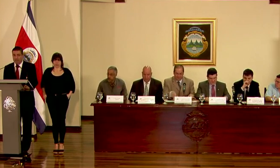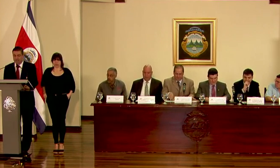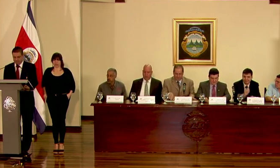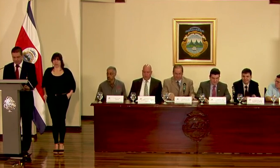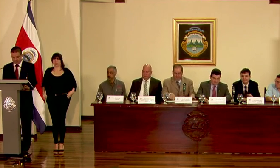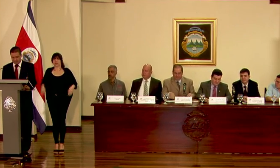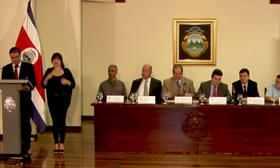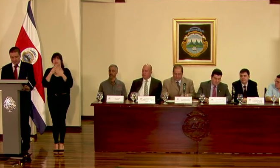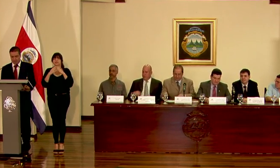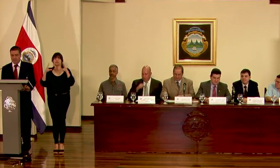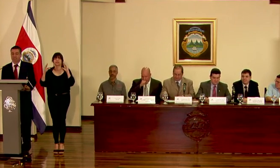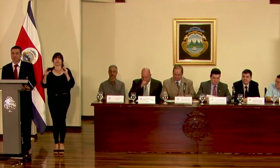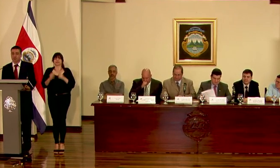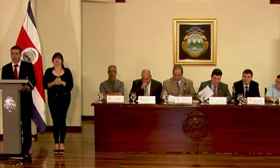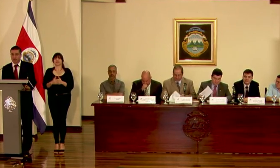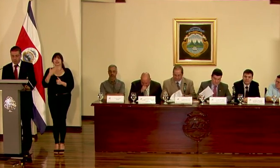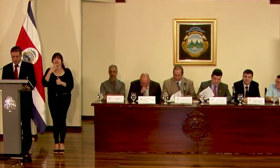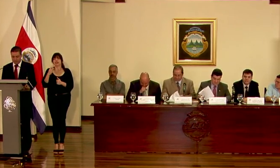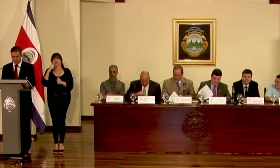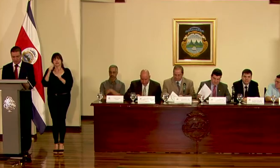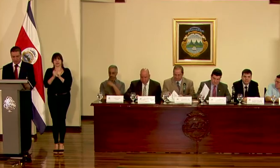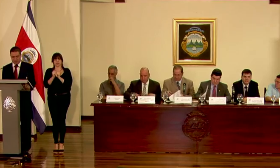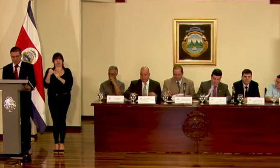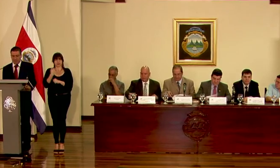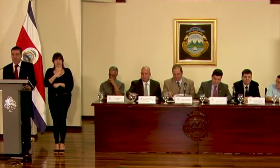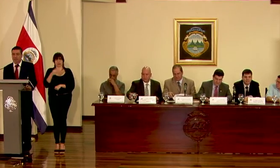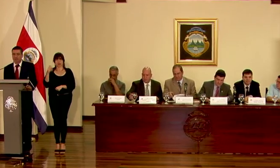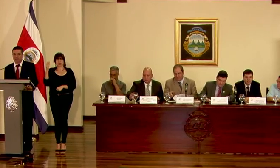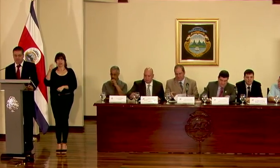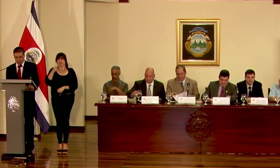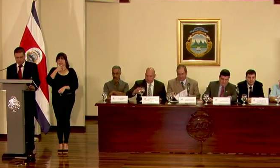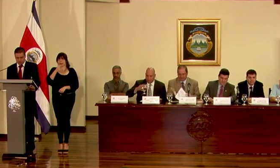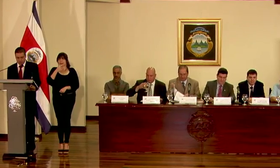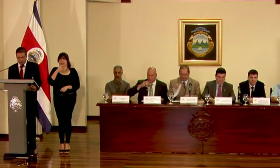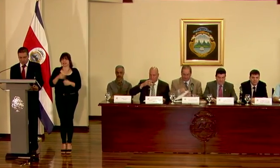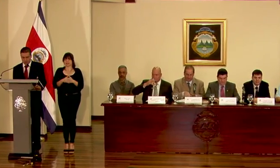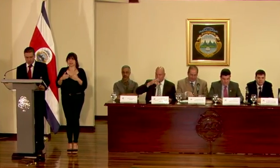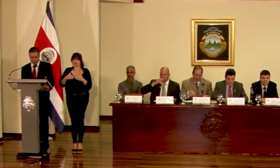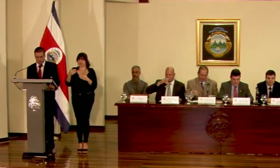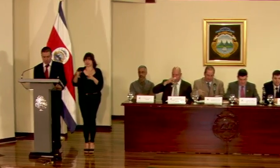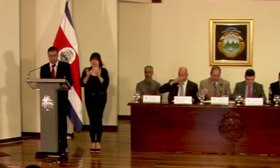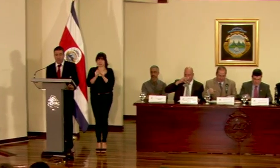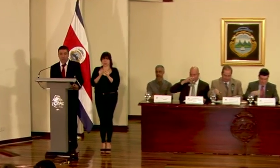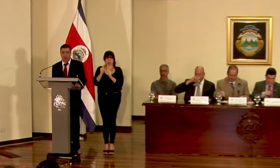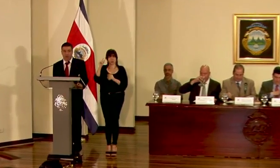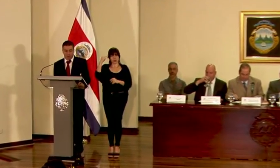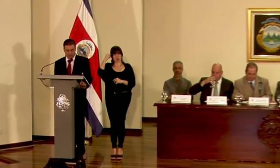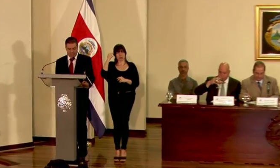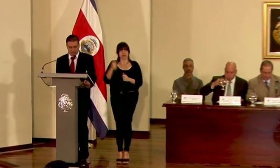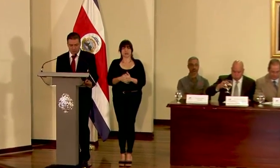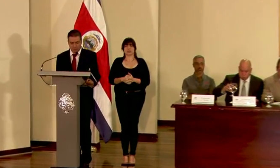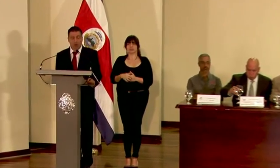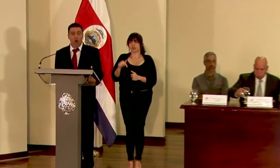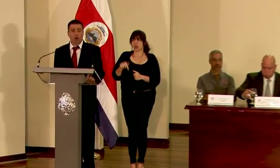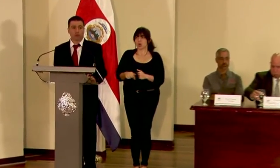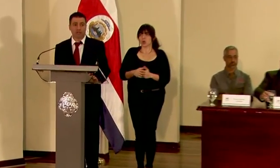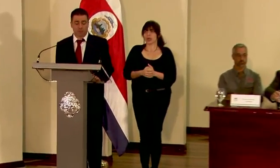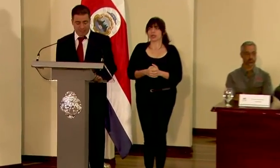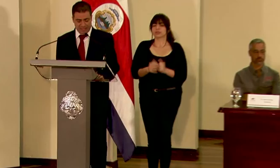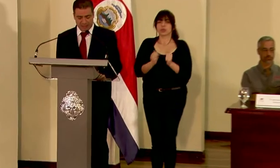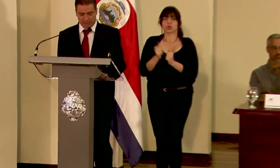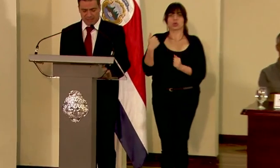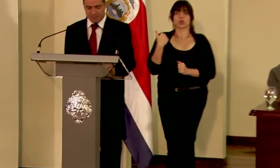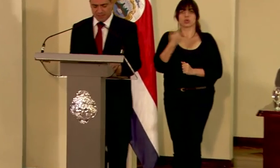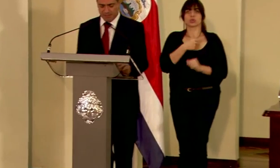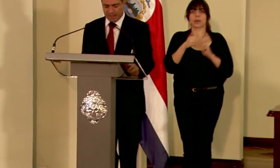Buenas tardes, gracias por acompañarnos a esta conferencia de prensa posterior al Consejo de Gobierno al día de hoy. Hoy nos